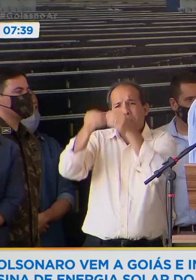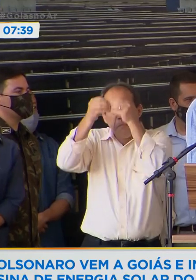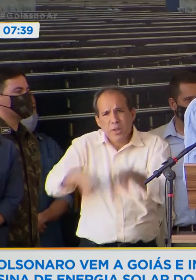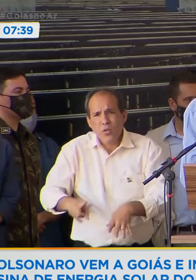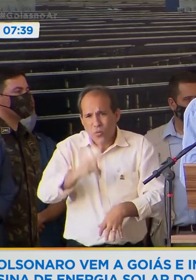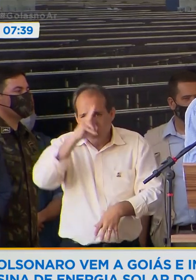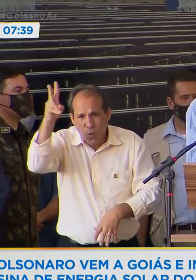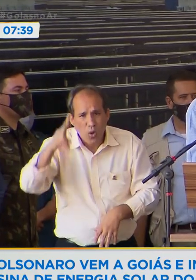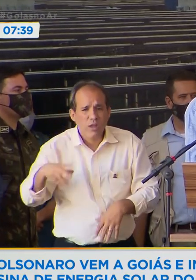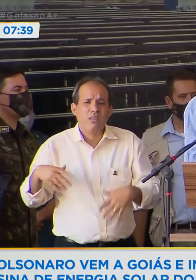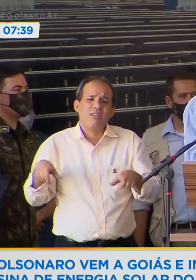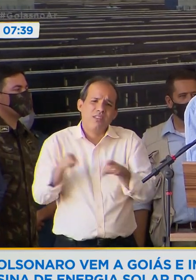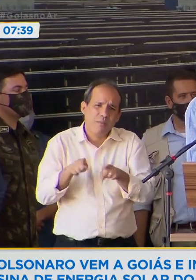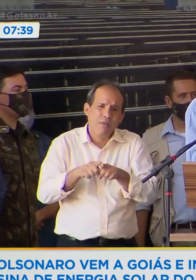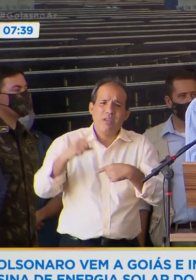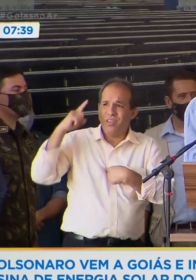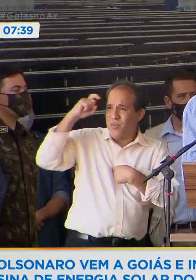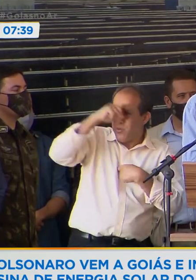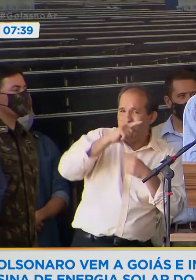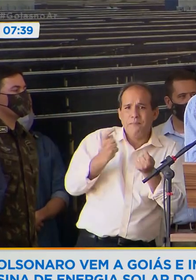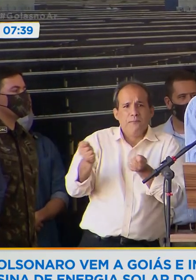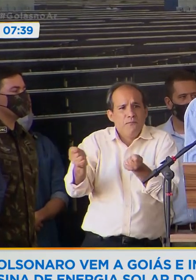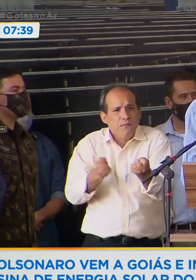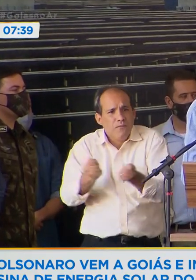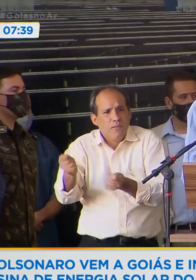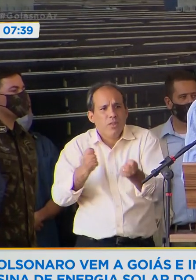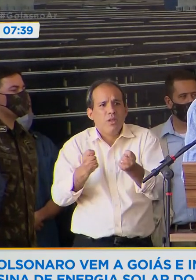e o nosso dificuldades também manter o nível de emprego